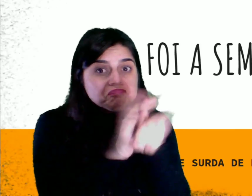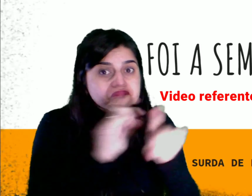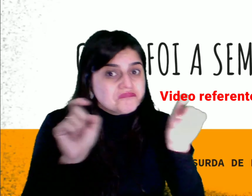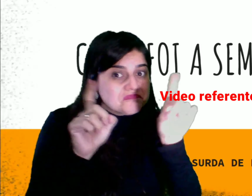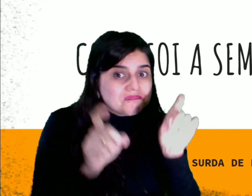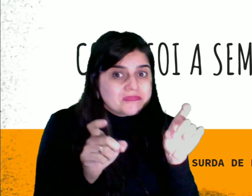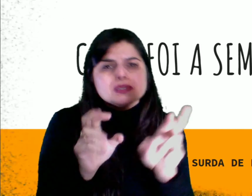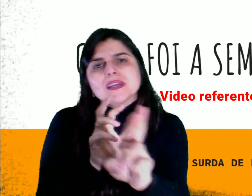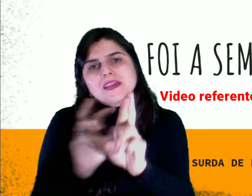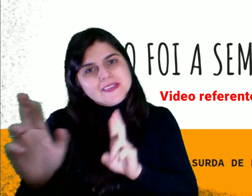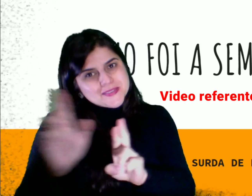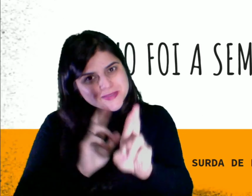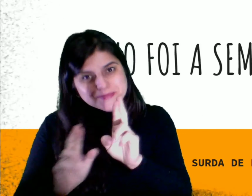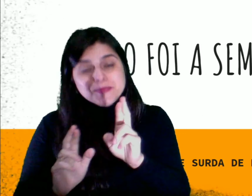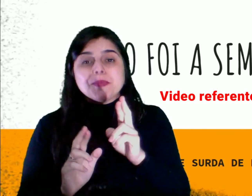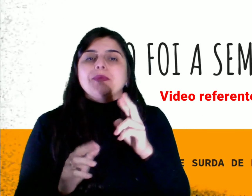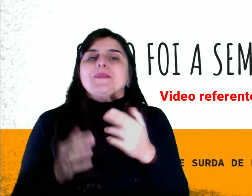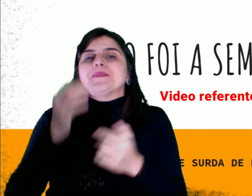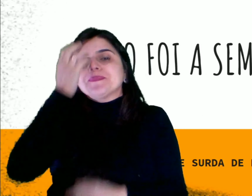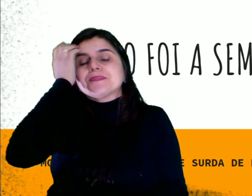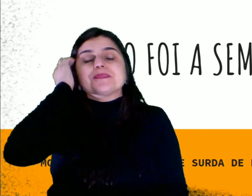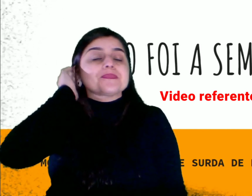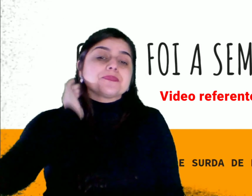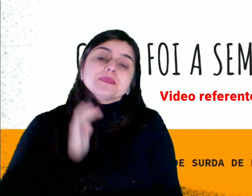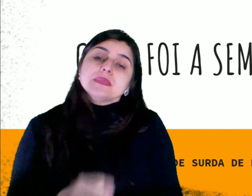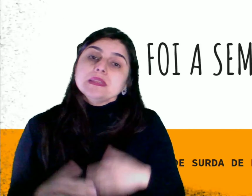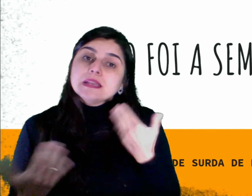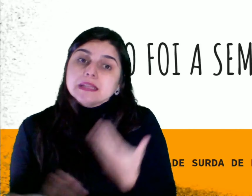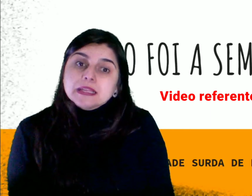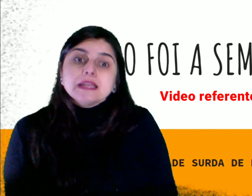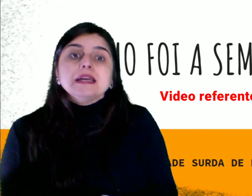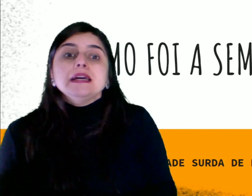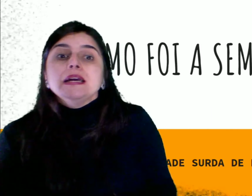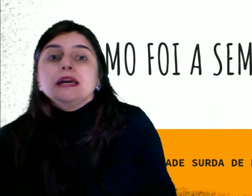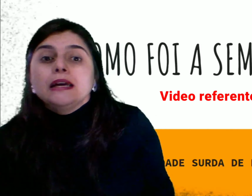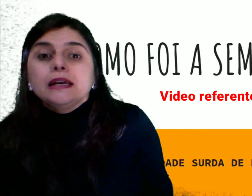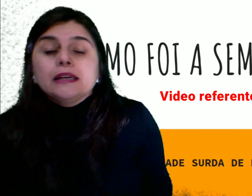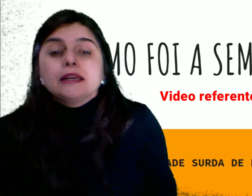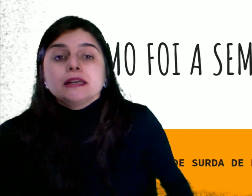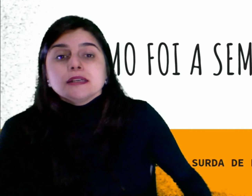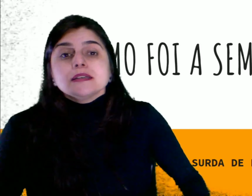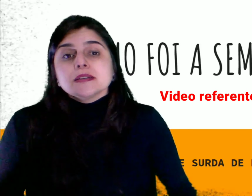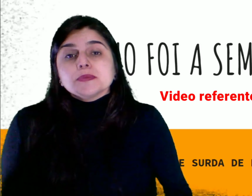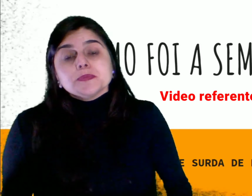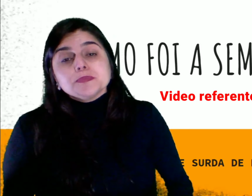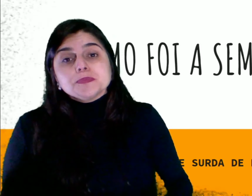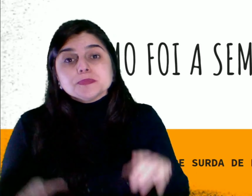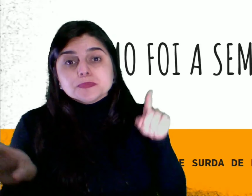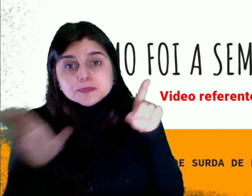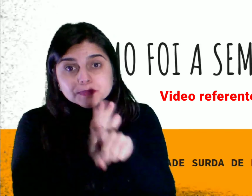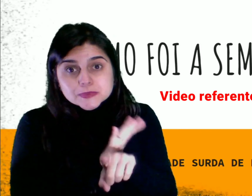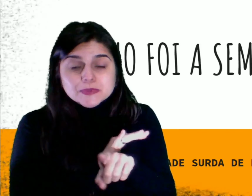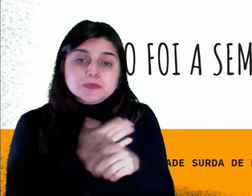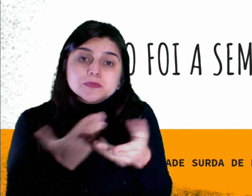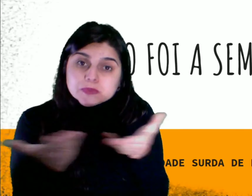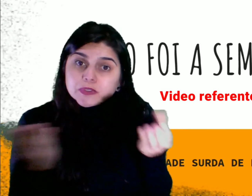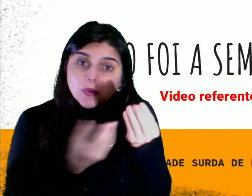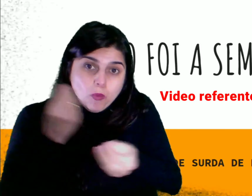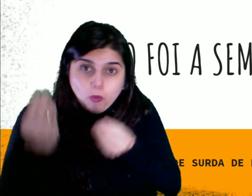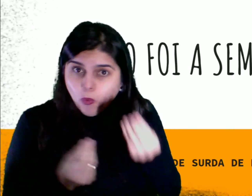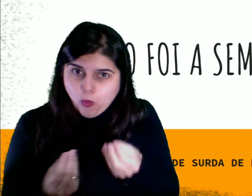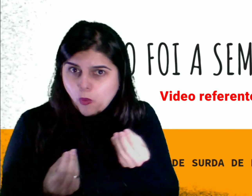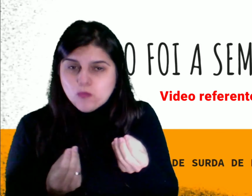duas plataformas, né, tanto a TV aberta, como também nas redes sociais, que podem